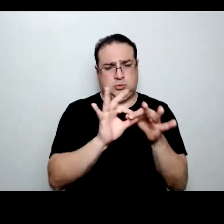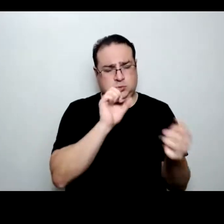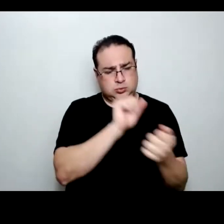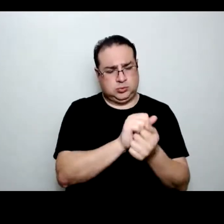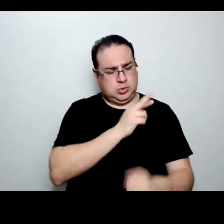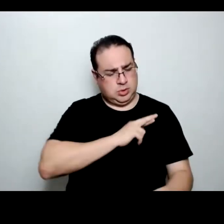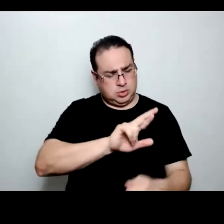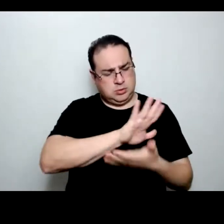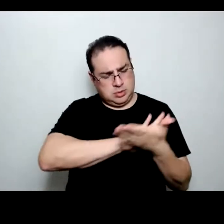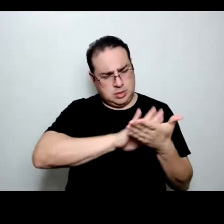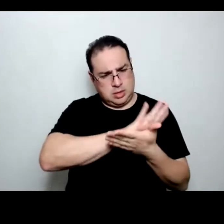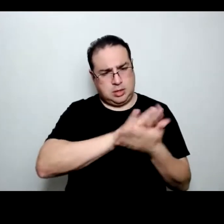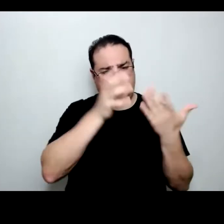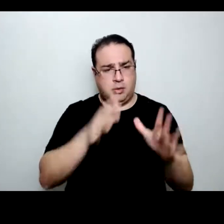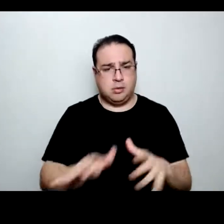se incomodam